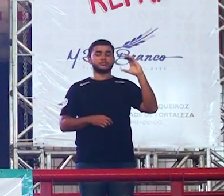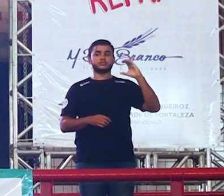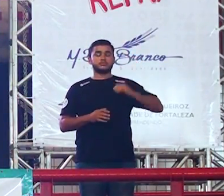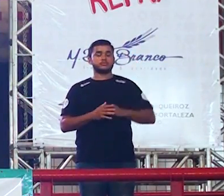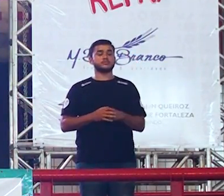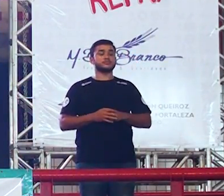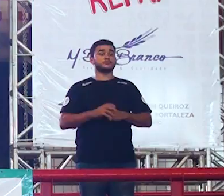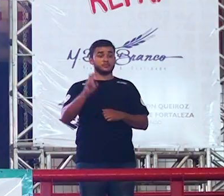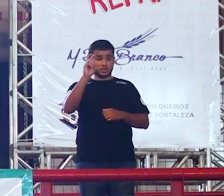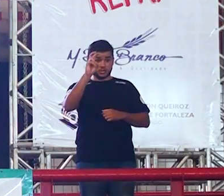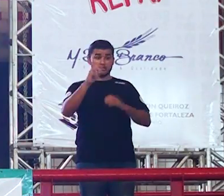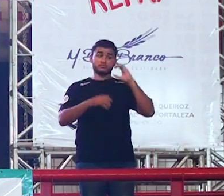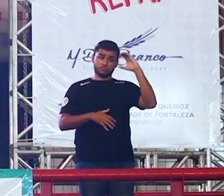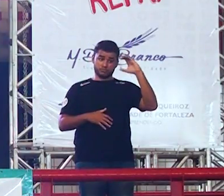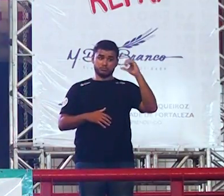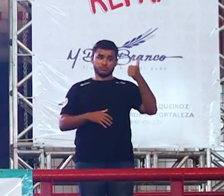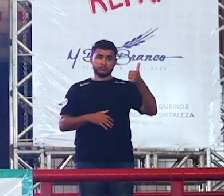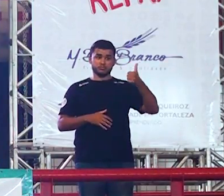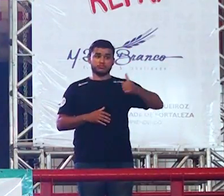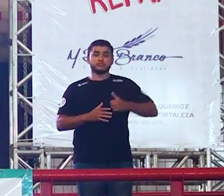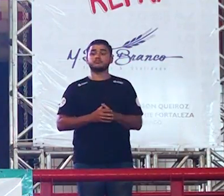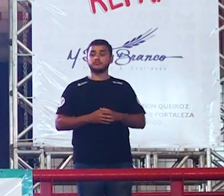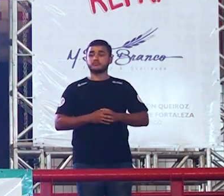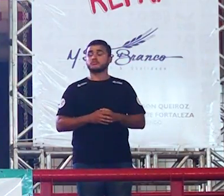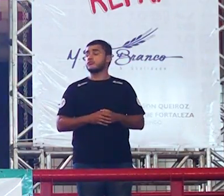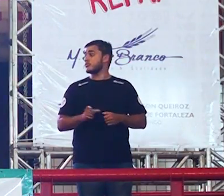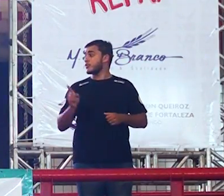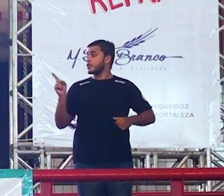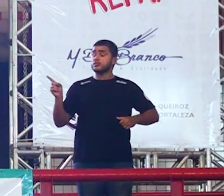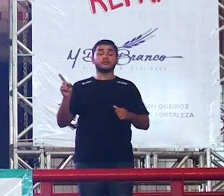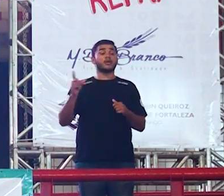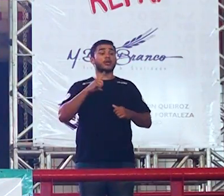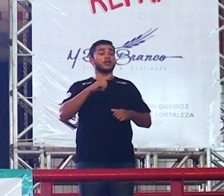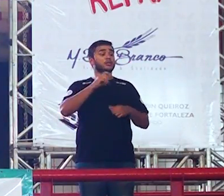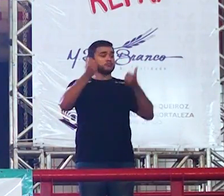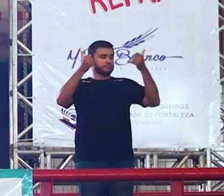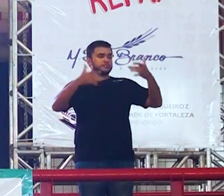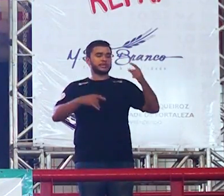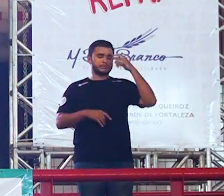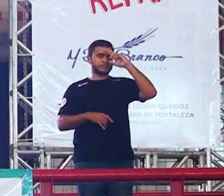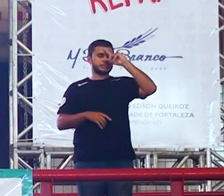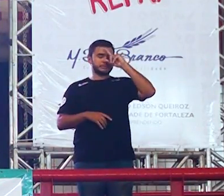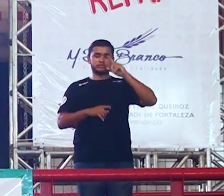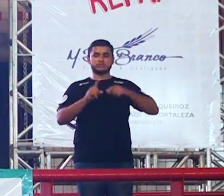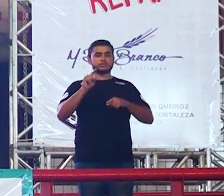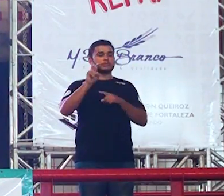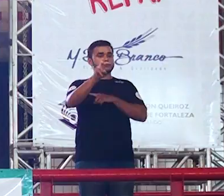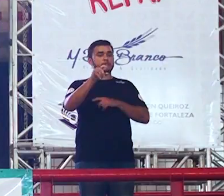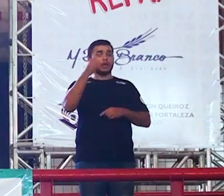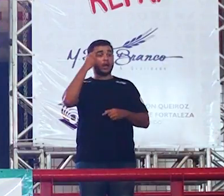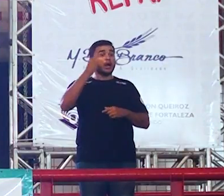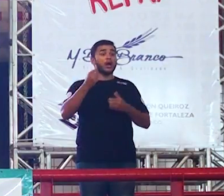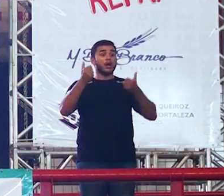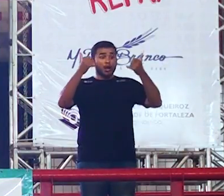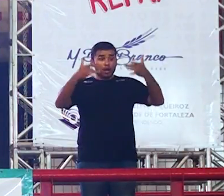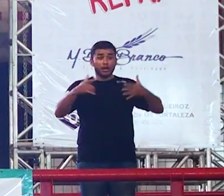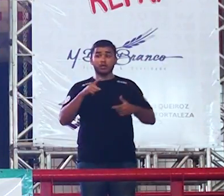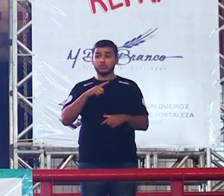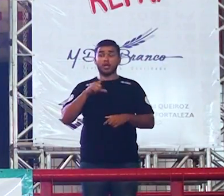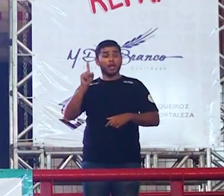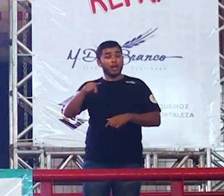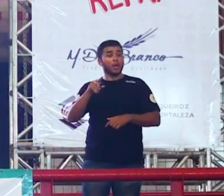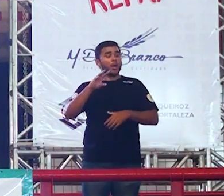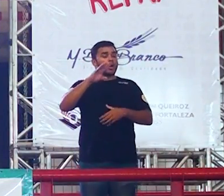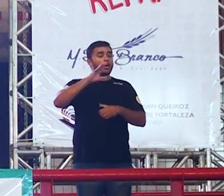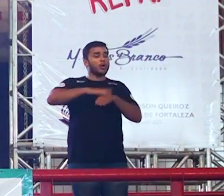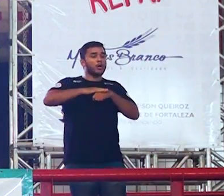líquido alcalino, que ele é rico em quê? É rico no sódio, tá certo? Ele é rico em frutose também,